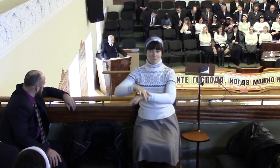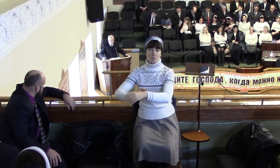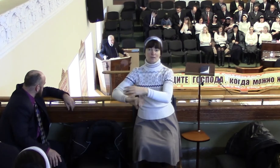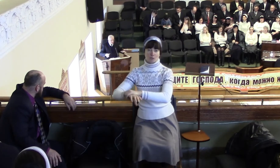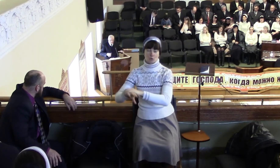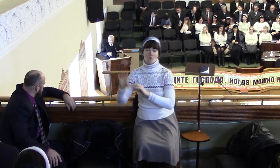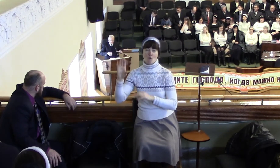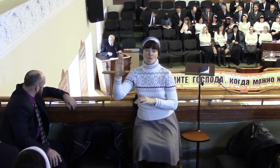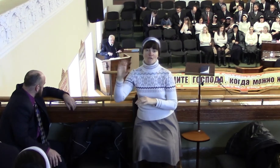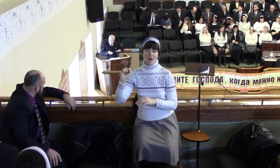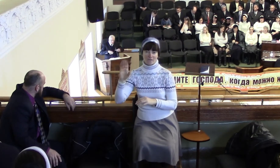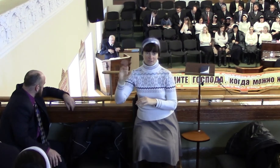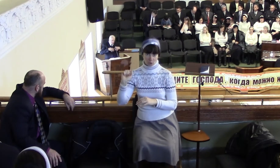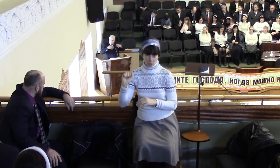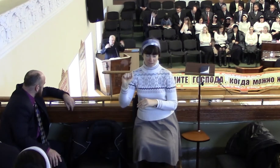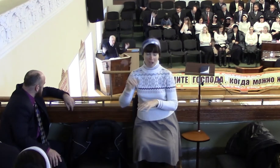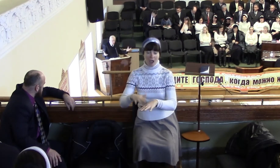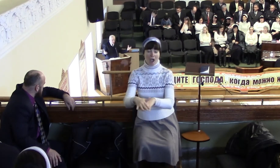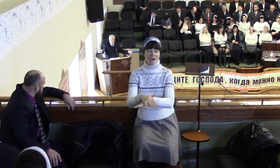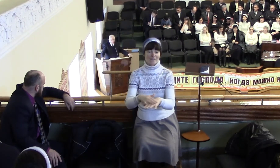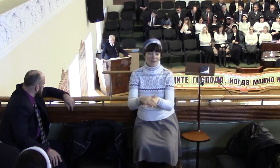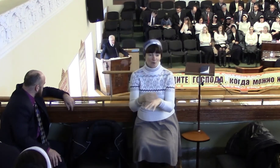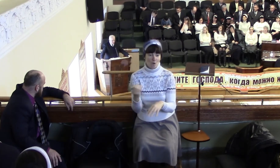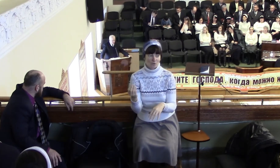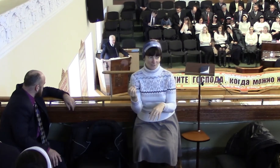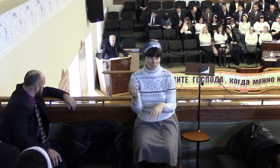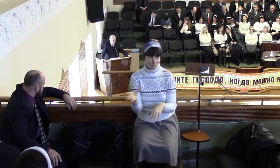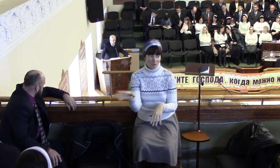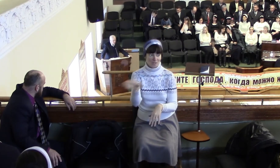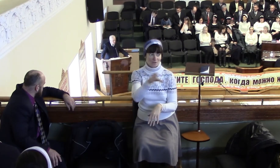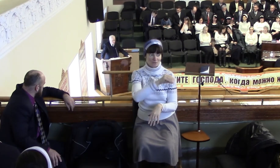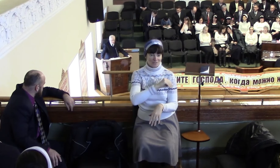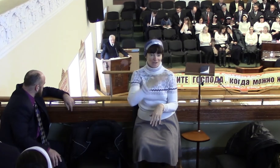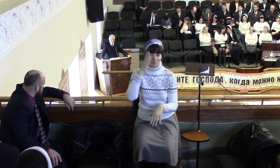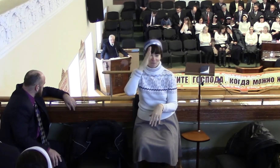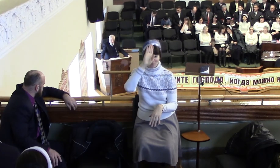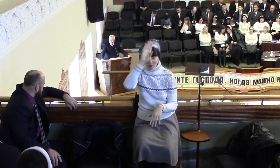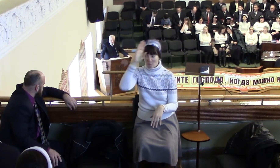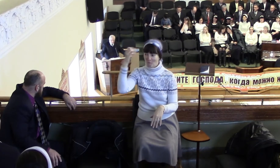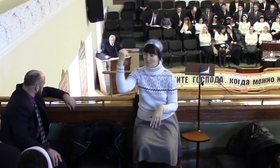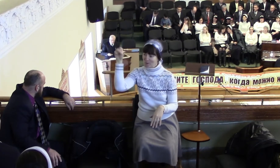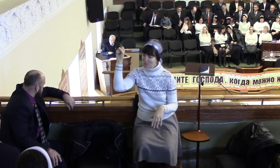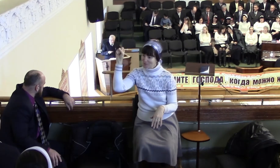а народ еще и всех врагов своих победил. Дано было право,